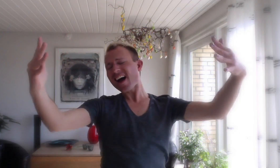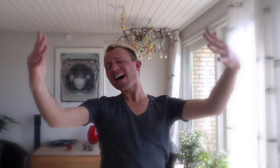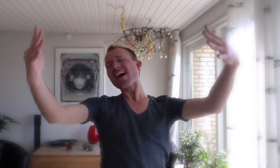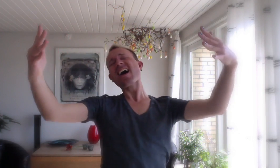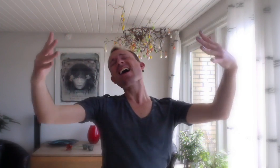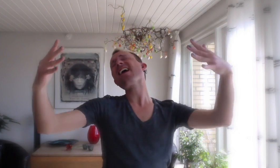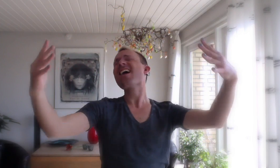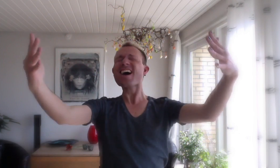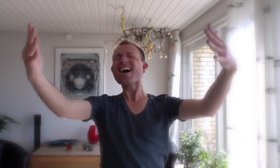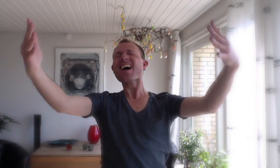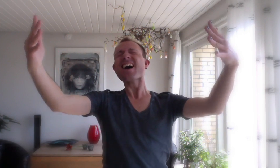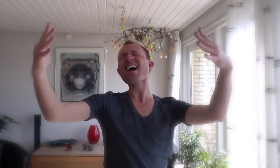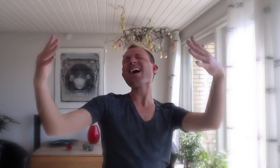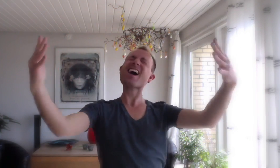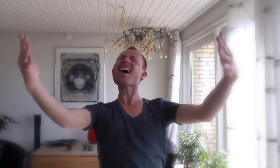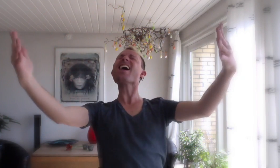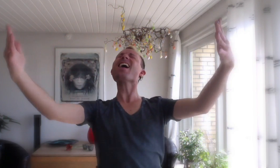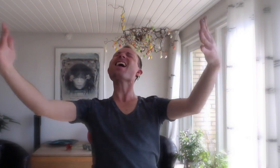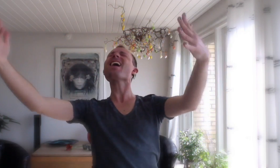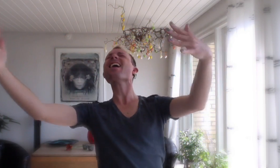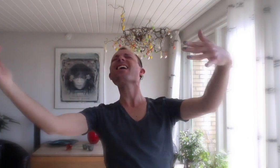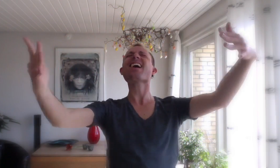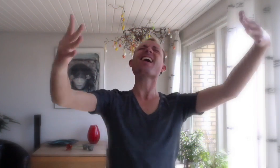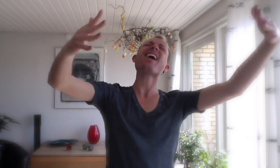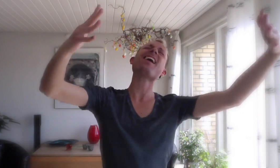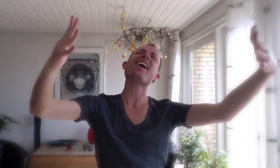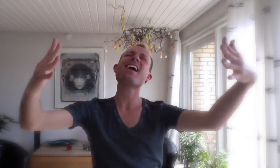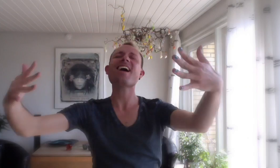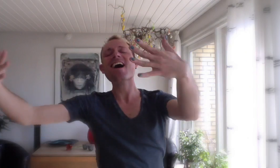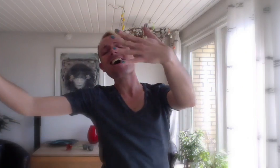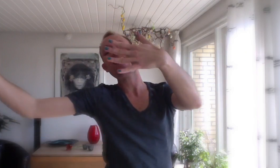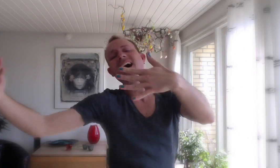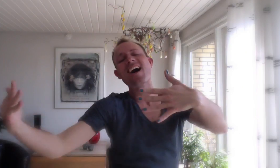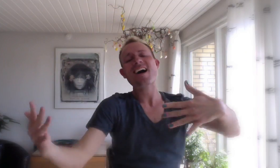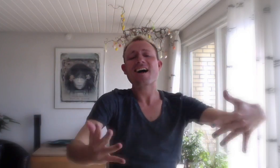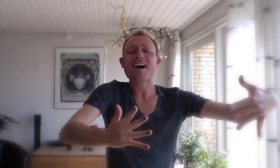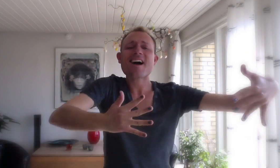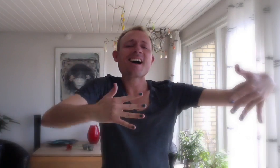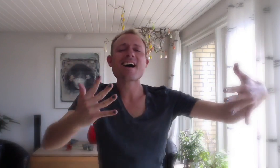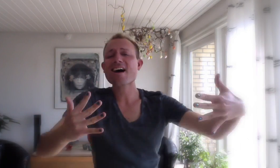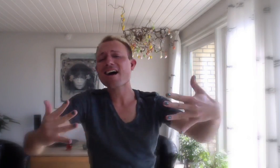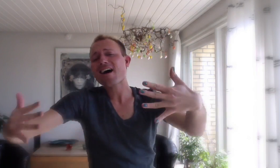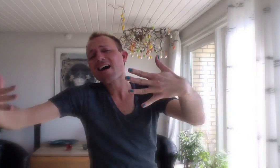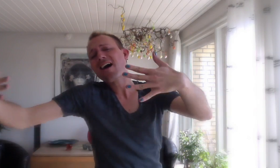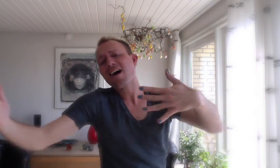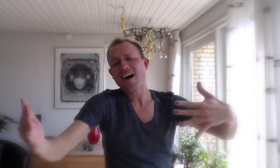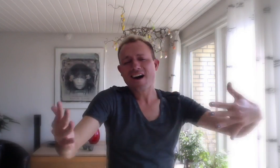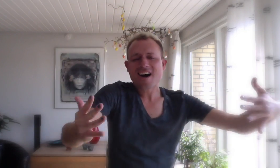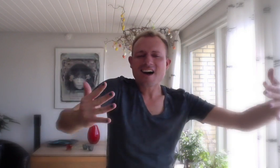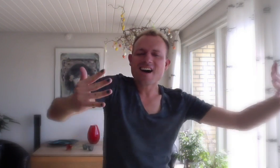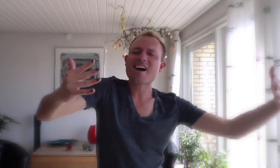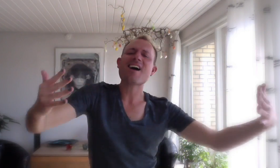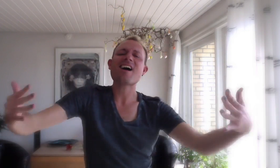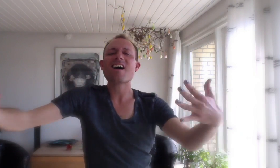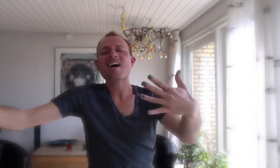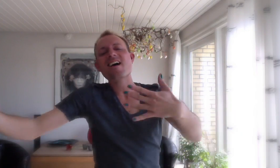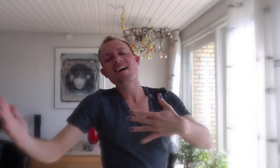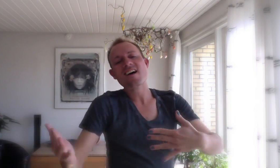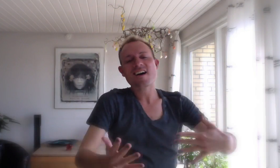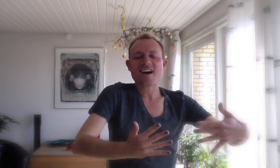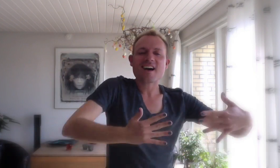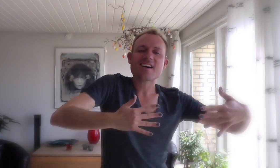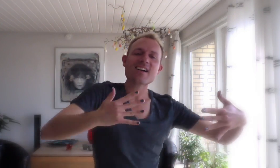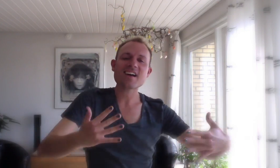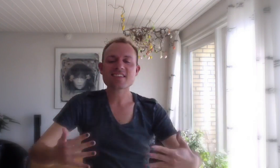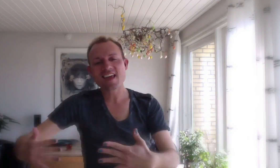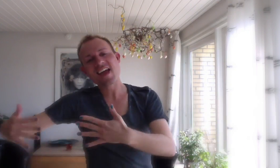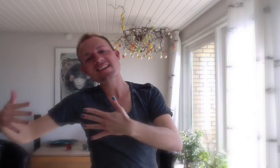hoorayап